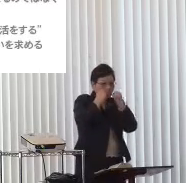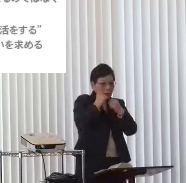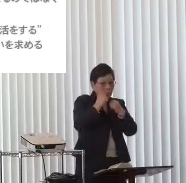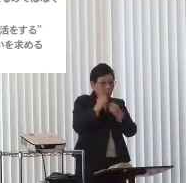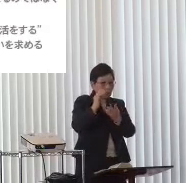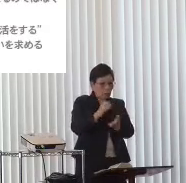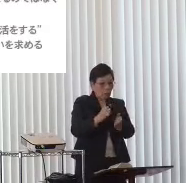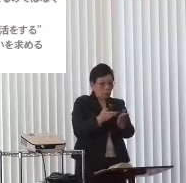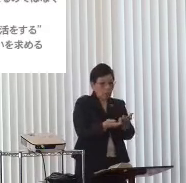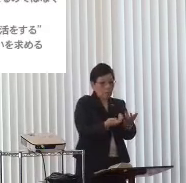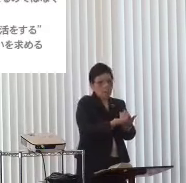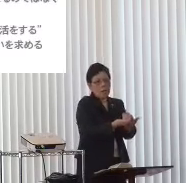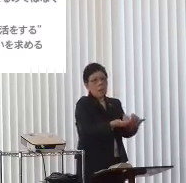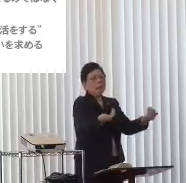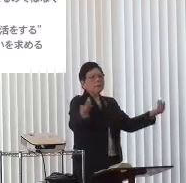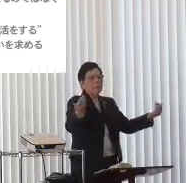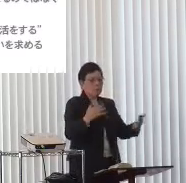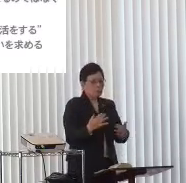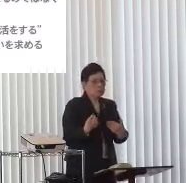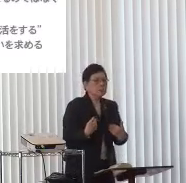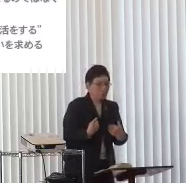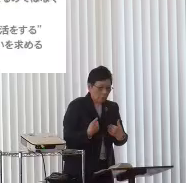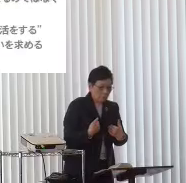離れなければならないと思うんです。